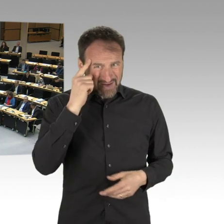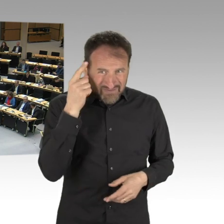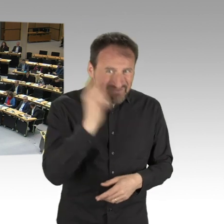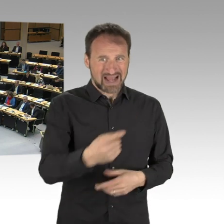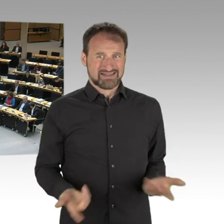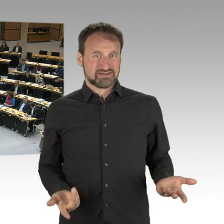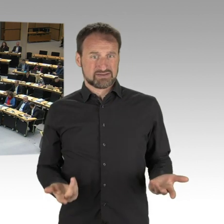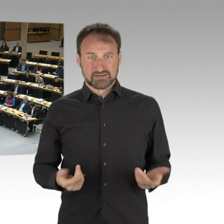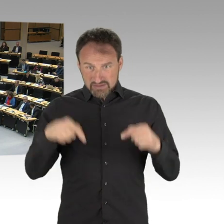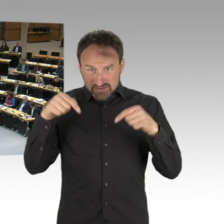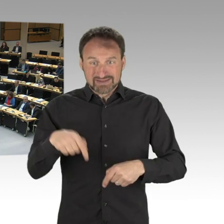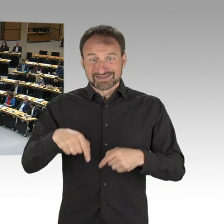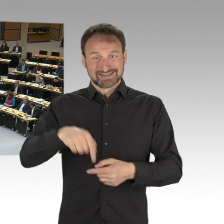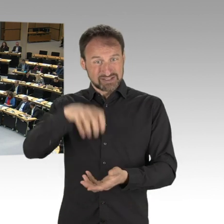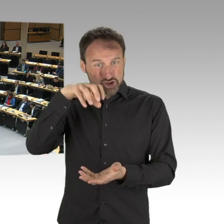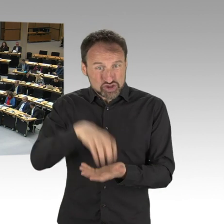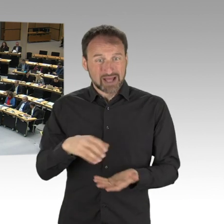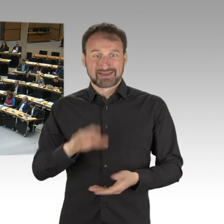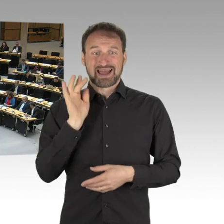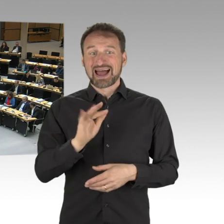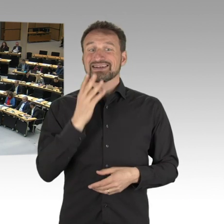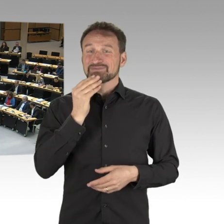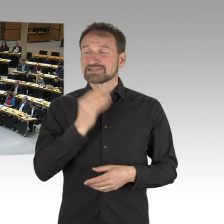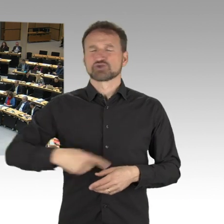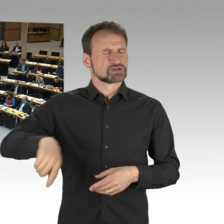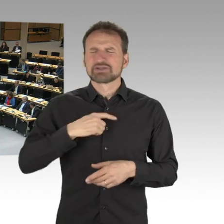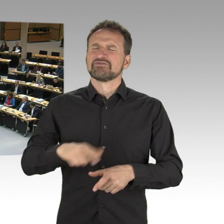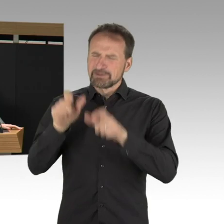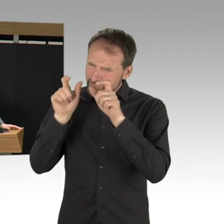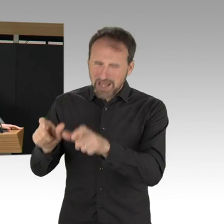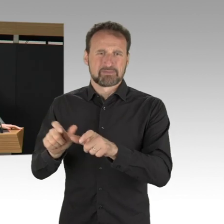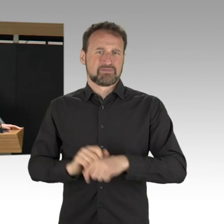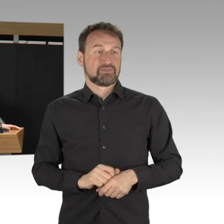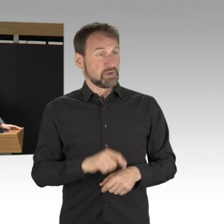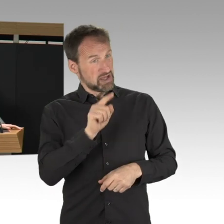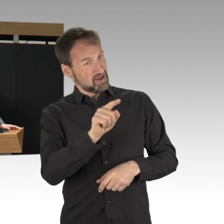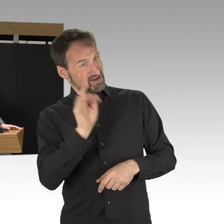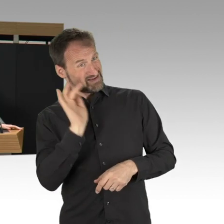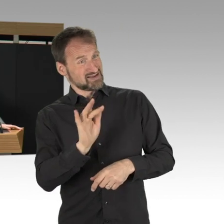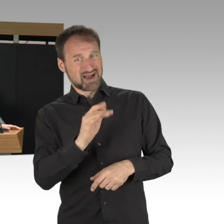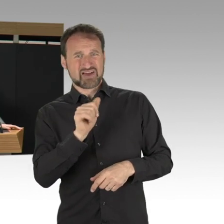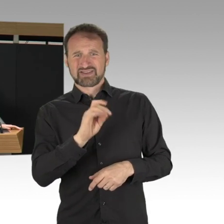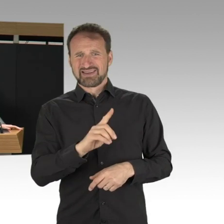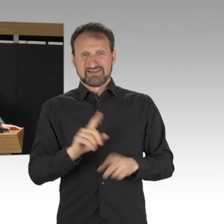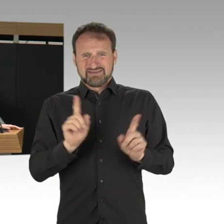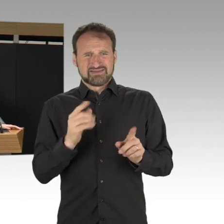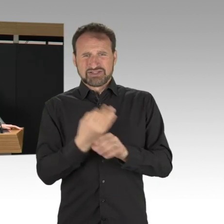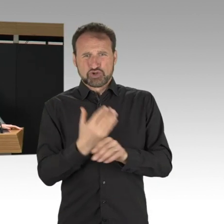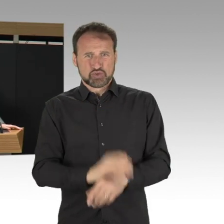Eines der zentralen Anliegen war ja die Einsetzung einer hauptamtlichen Ansprechperson und diese wird in Zukunft die